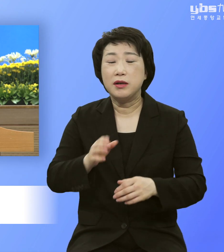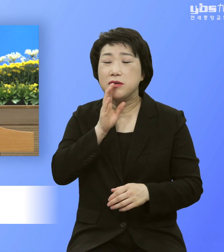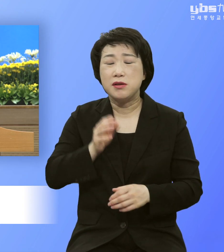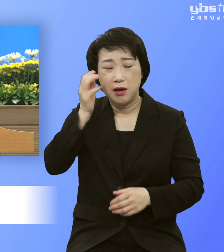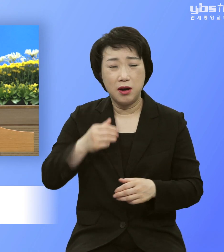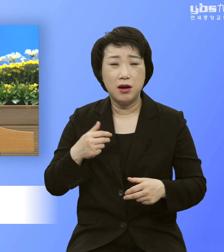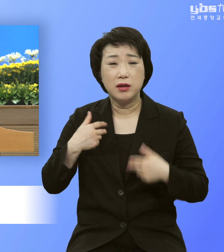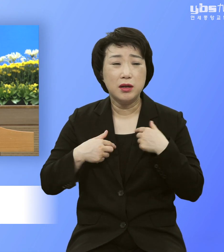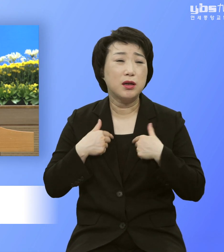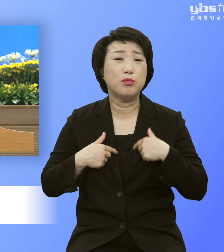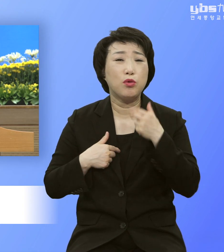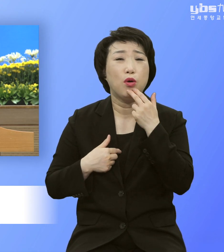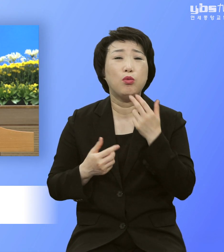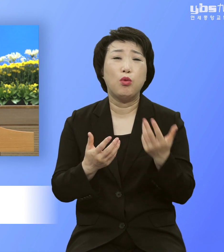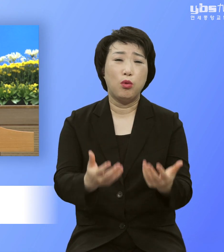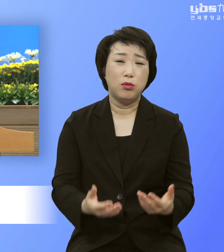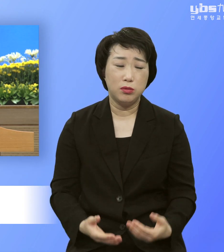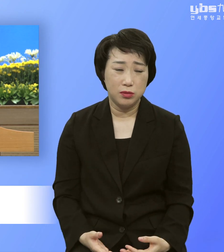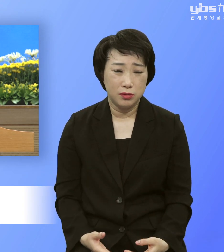말이오.